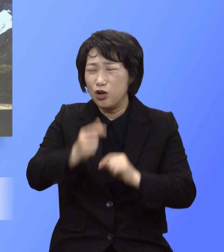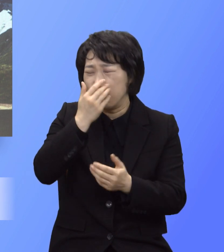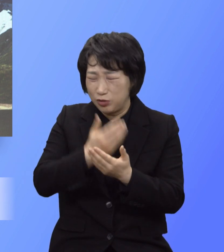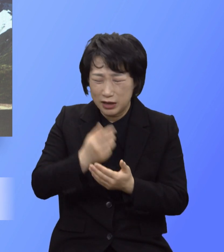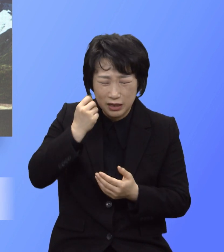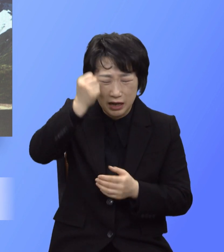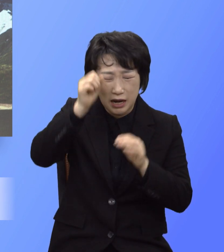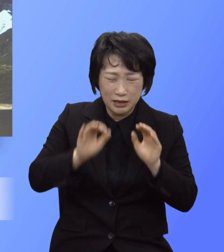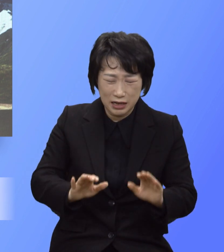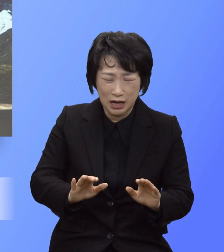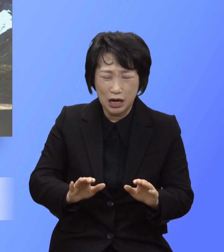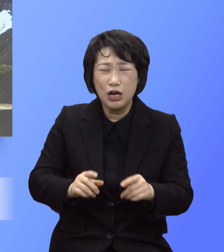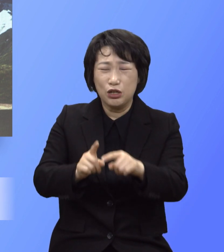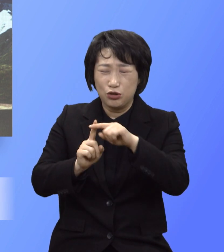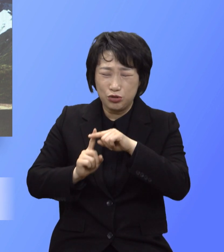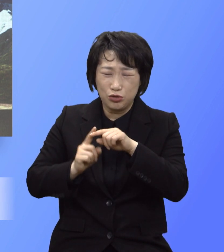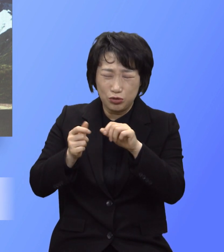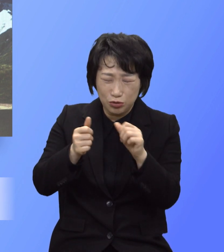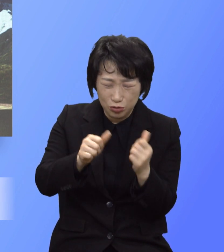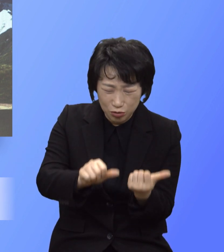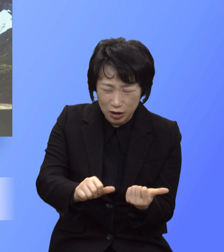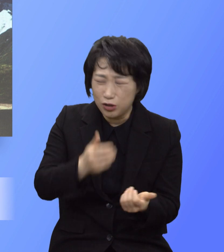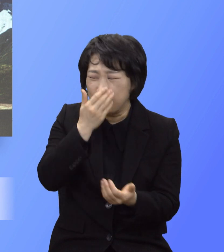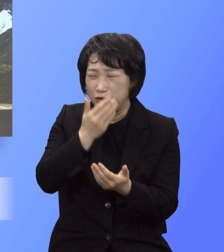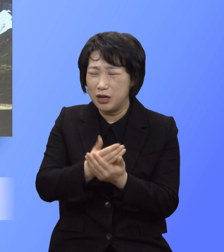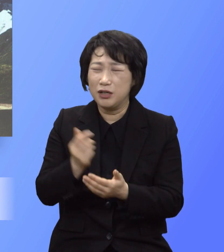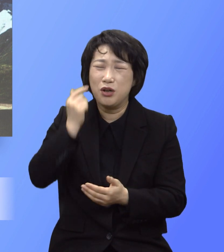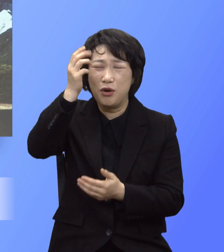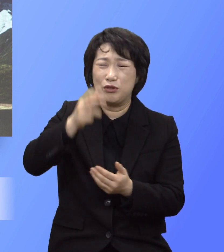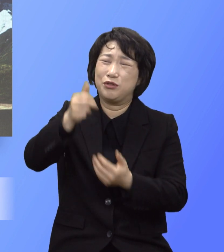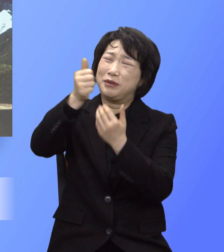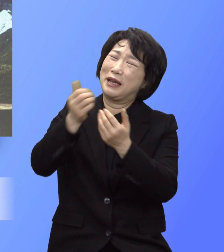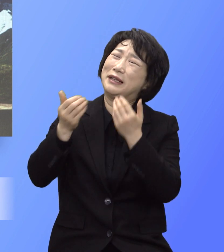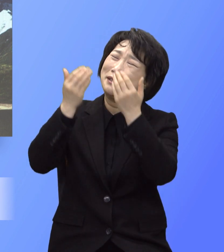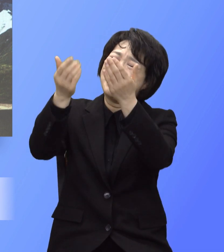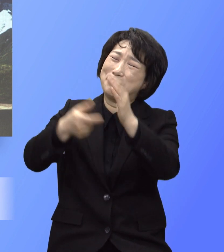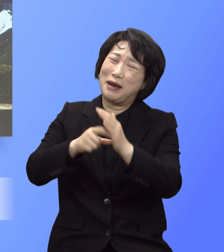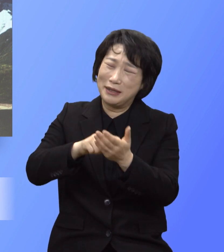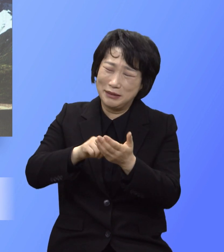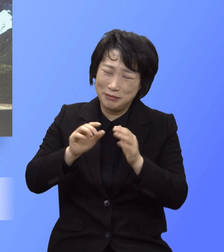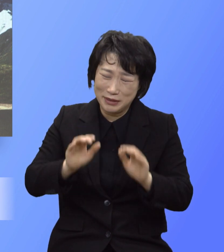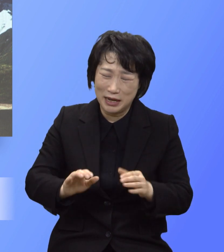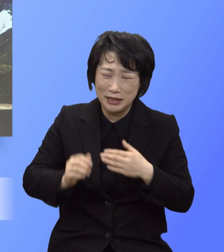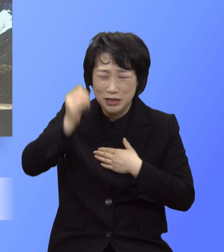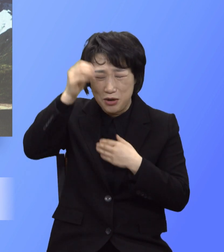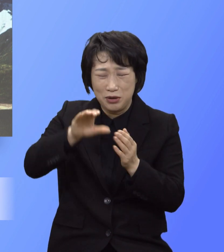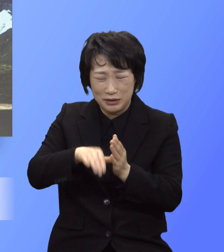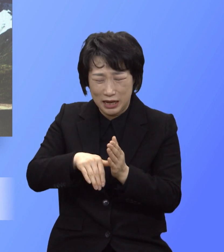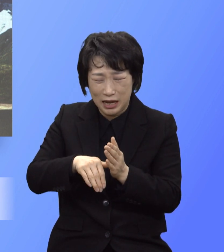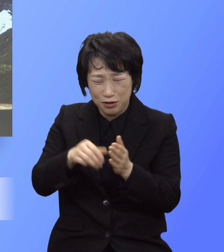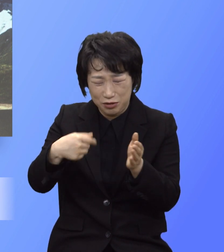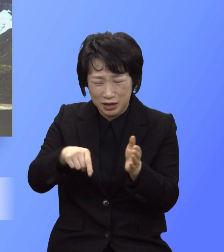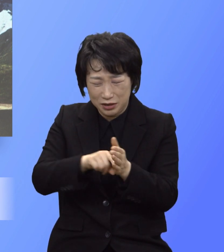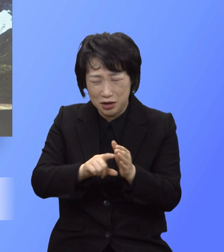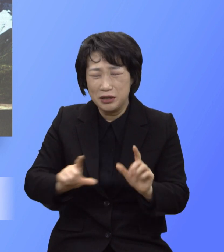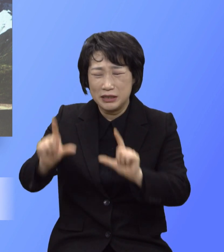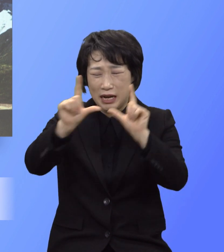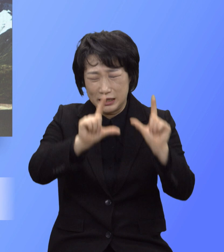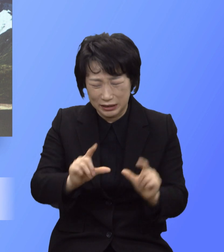여기어 신교의 위대한 영광을 주께 드릴 만큼 영혼의 때를 위해